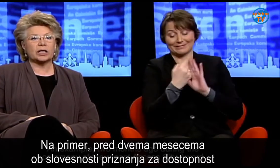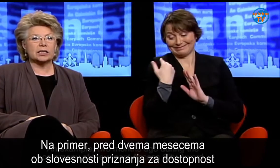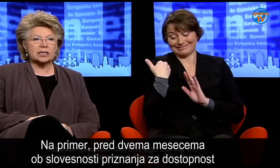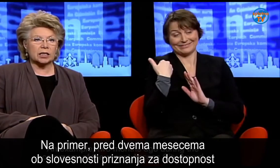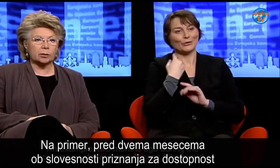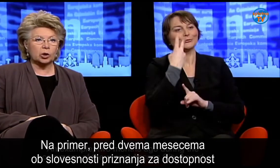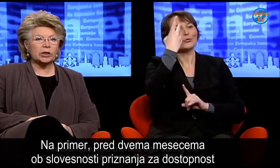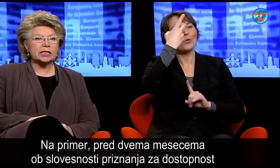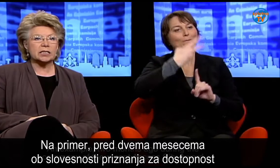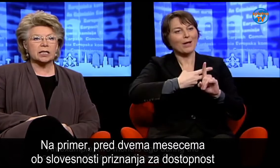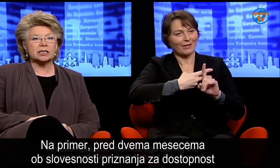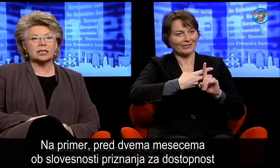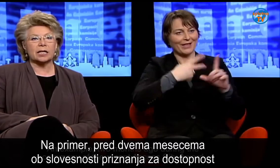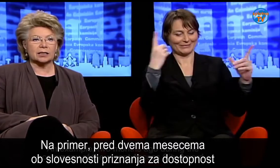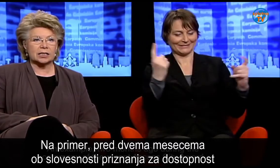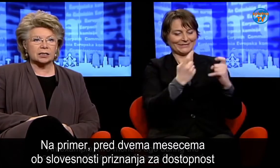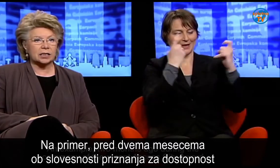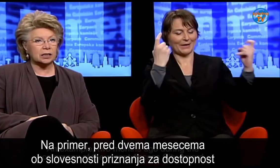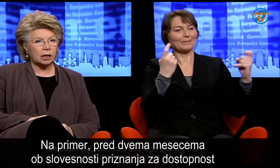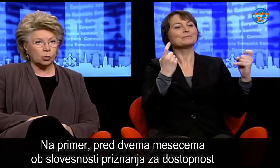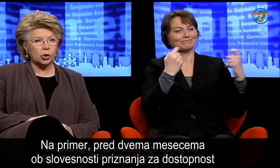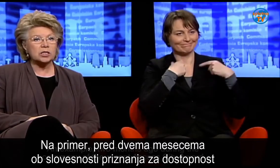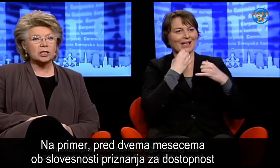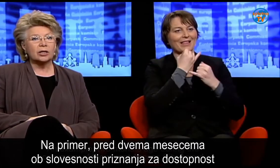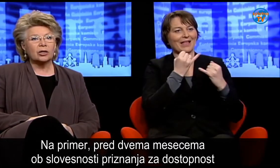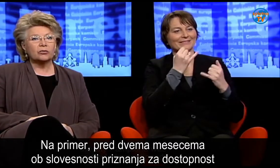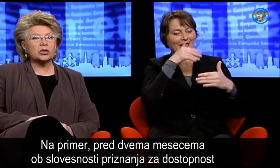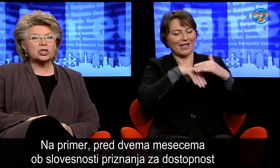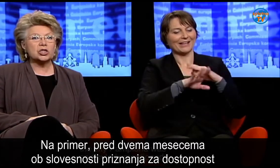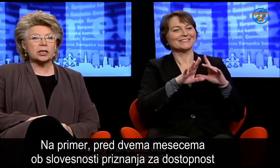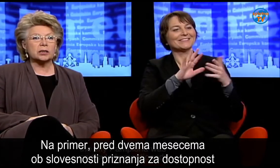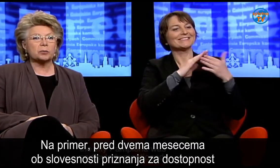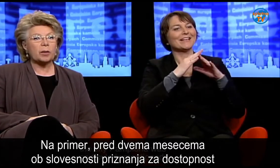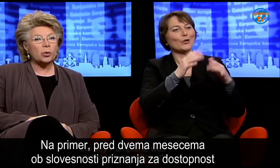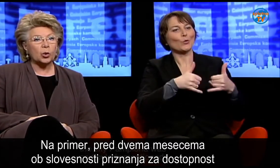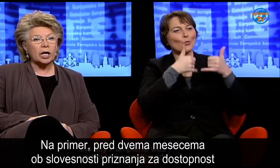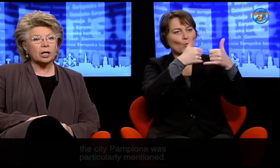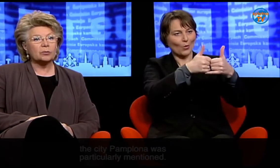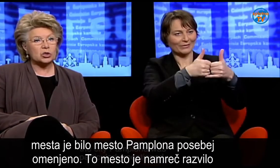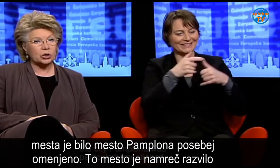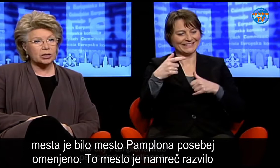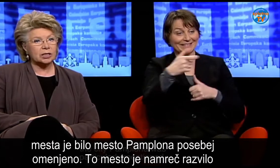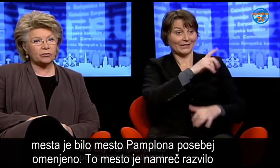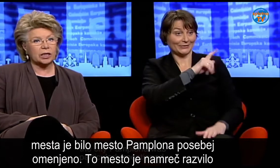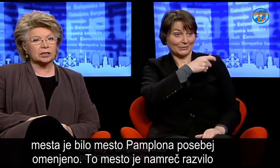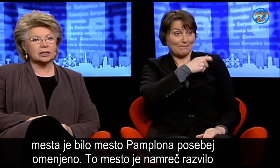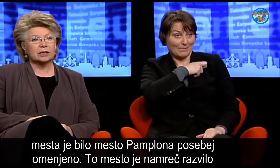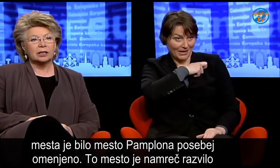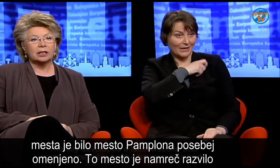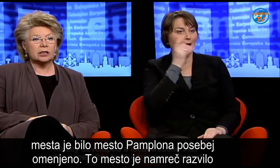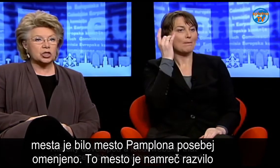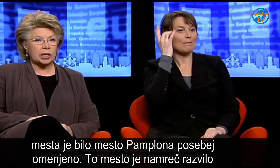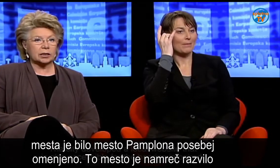Monaten während der Zeremonie des letzten Access City Awards wurde die Stadt Pamplona besonders